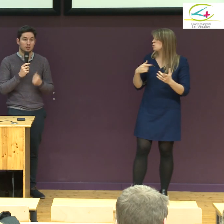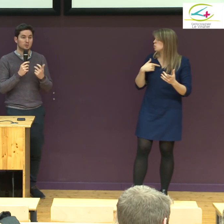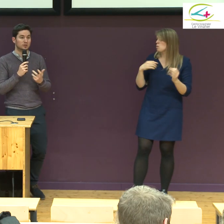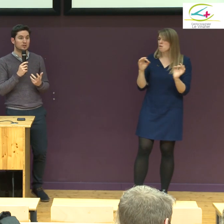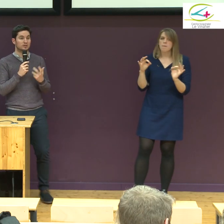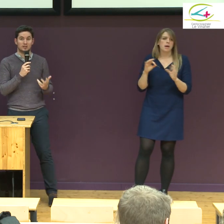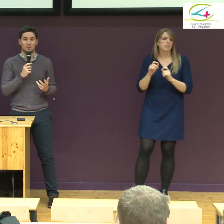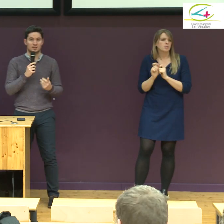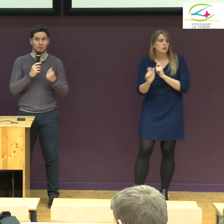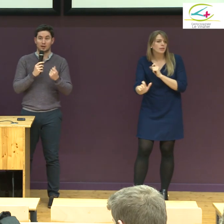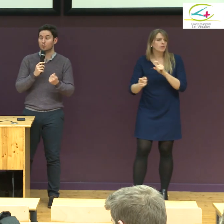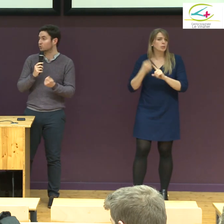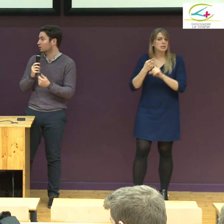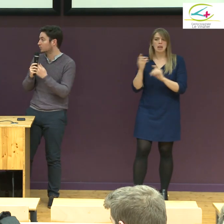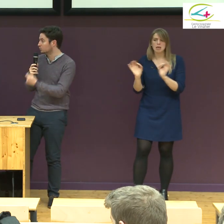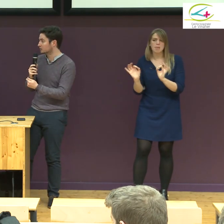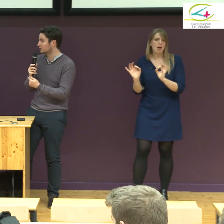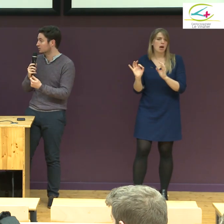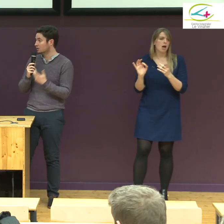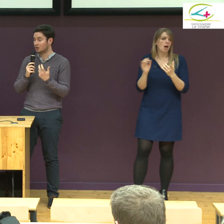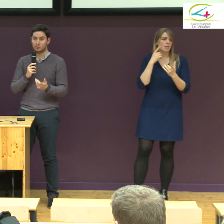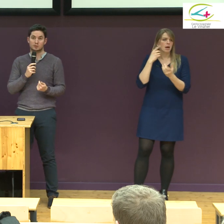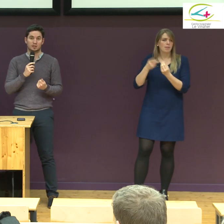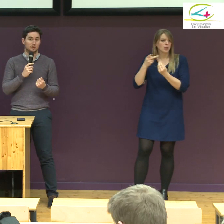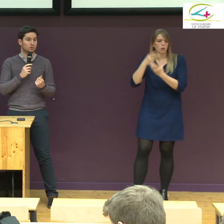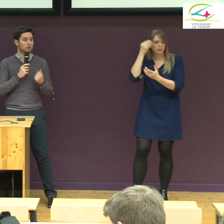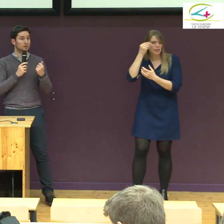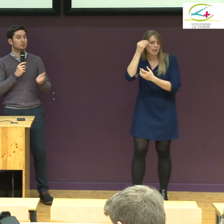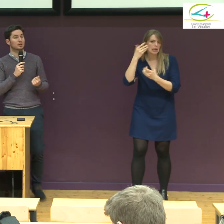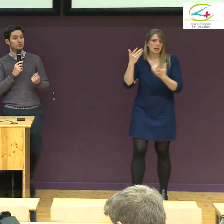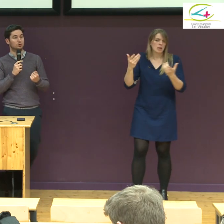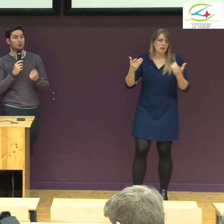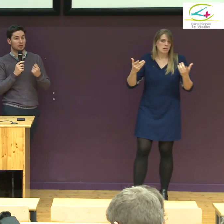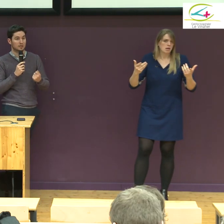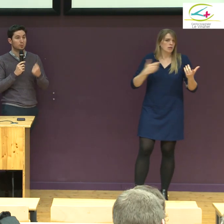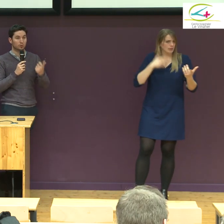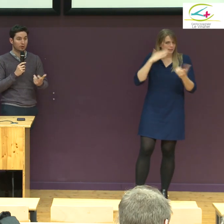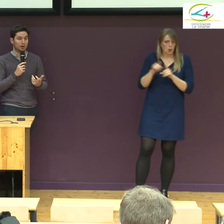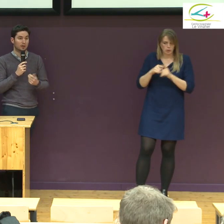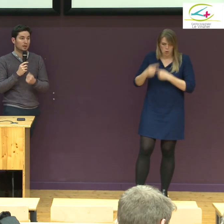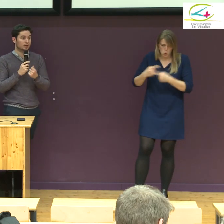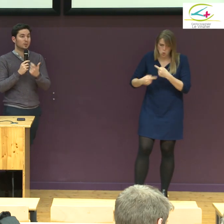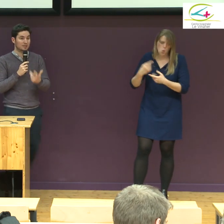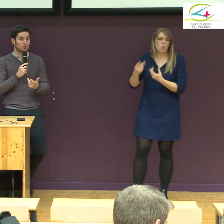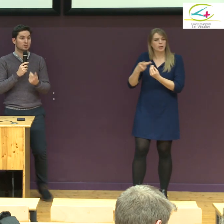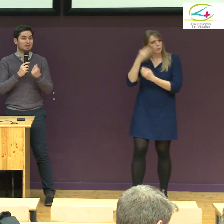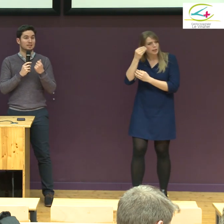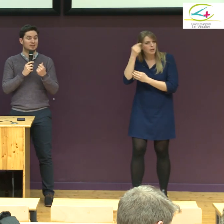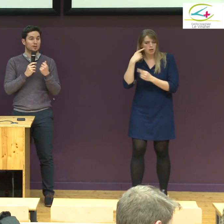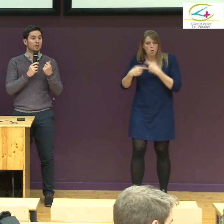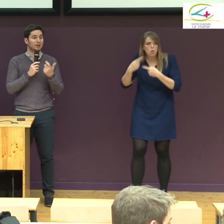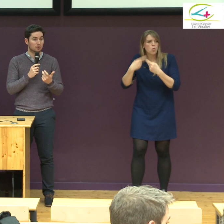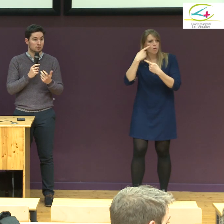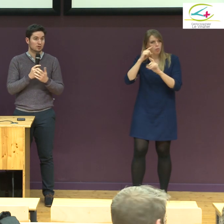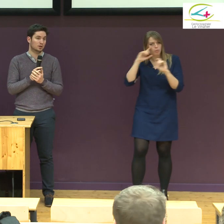de dispositif dédié, mais c'est pareil, on parle de la pédopsychiatrie. La pédopsychiatrie est aussi en train de s'organiser pour pouvoir être présente et